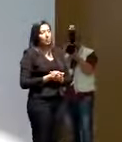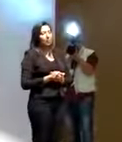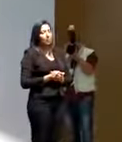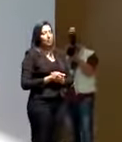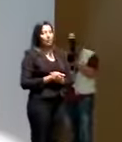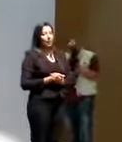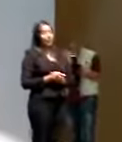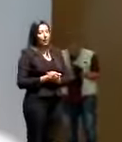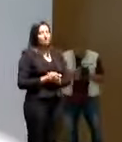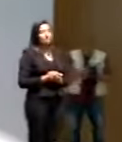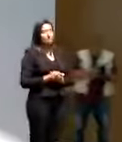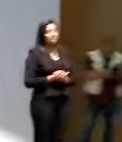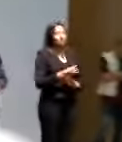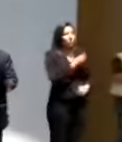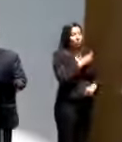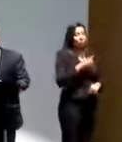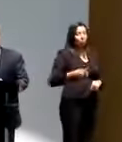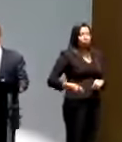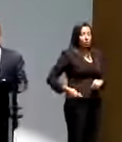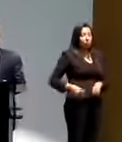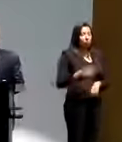O governo Figueiredo, logo depois,